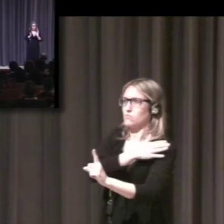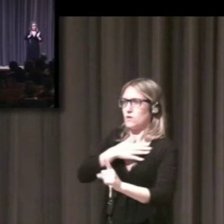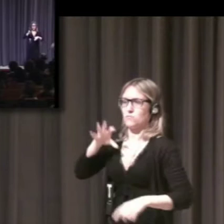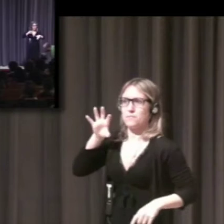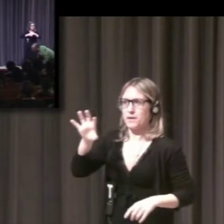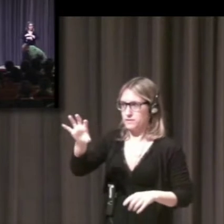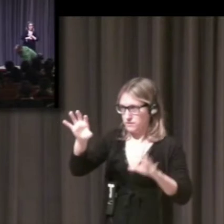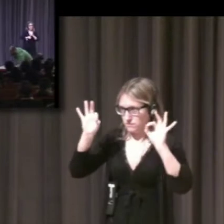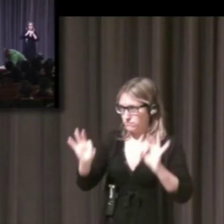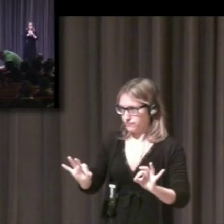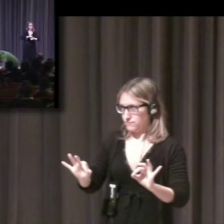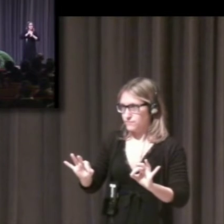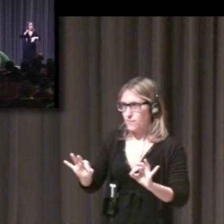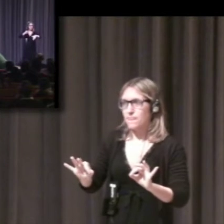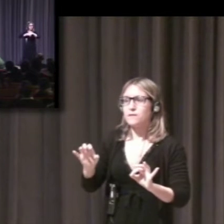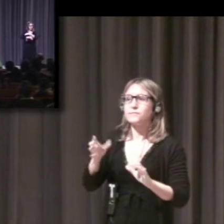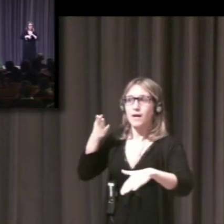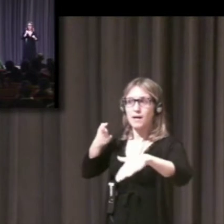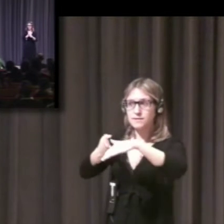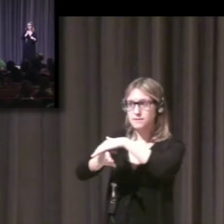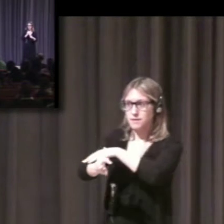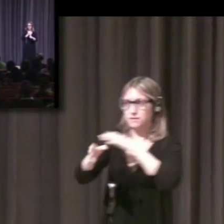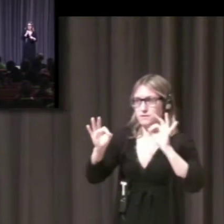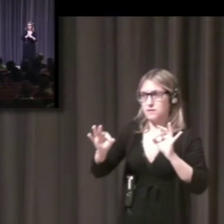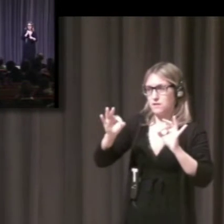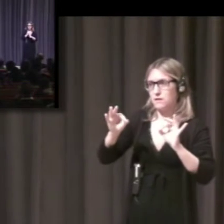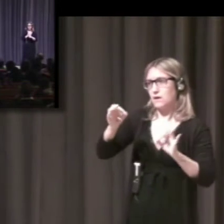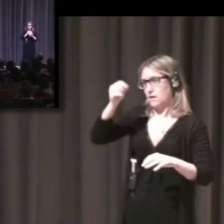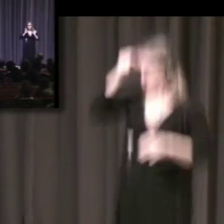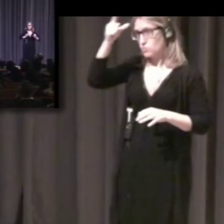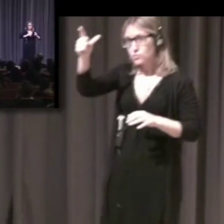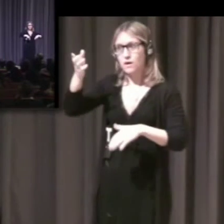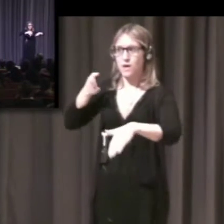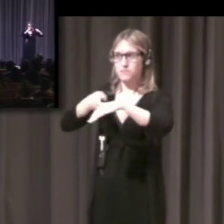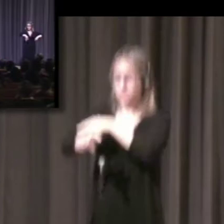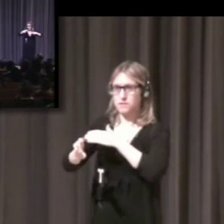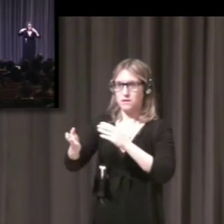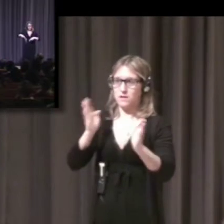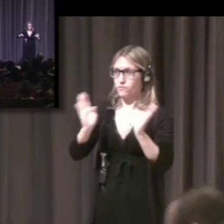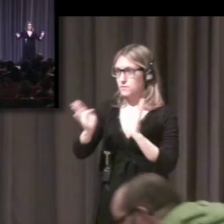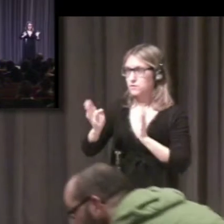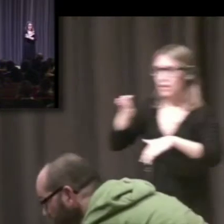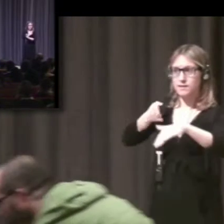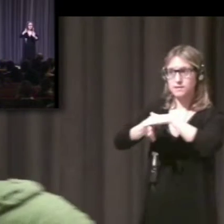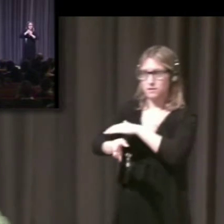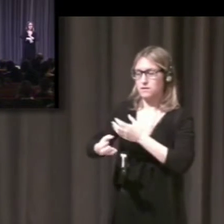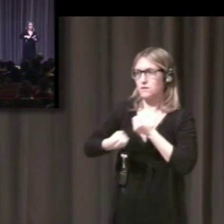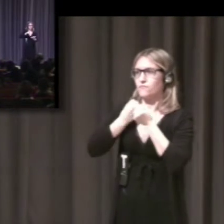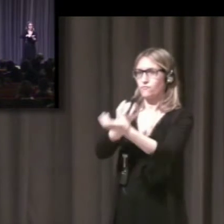informació, l'accés a la feina, no tingui cap restricció per raó de llengua.